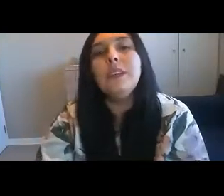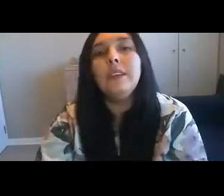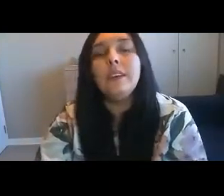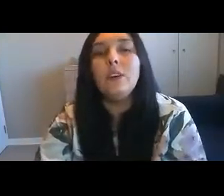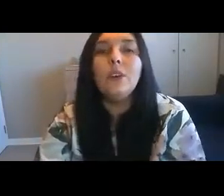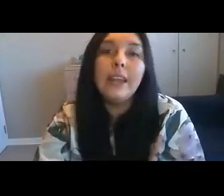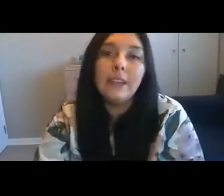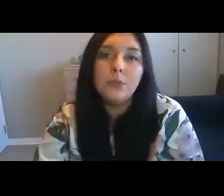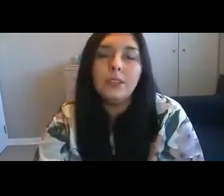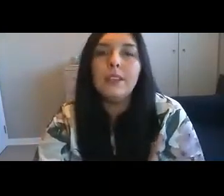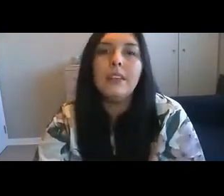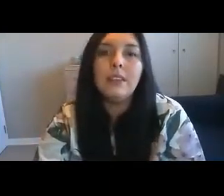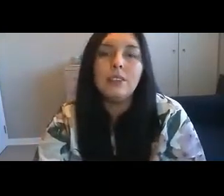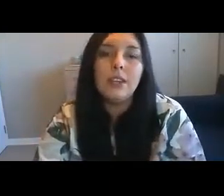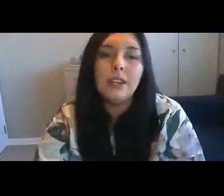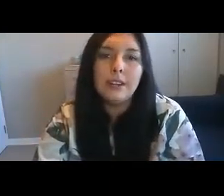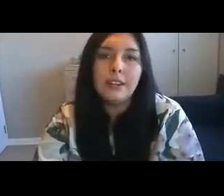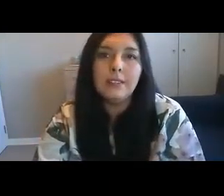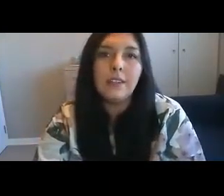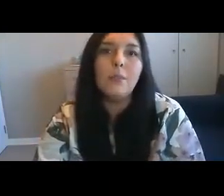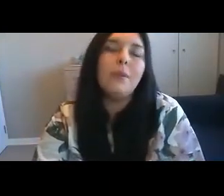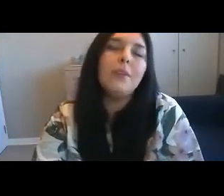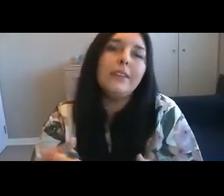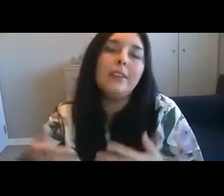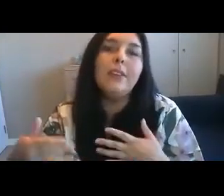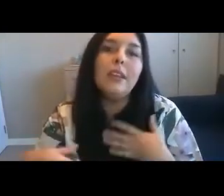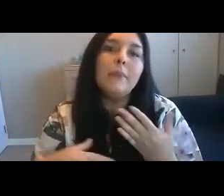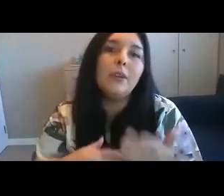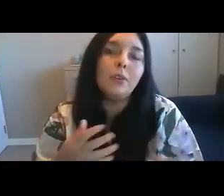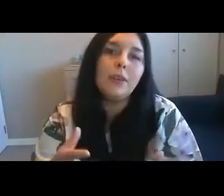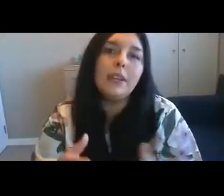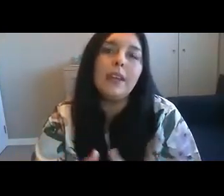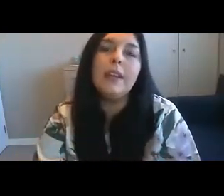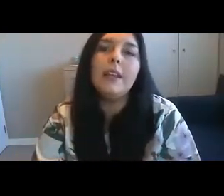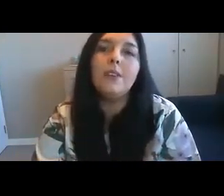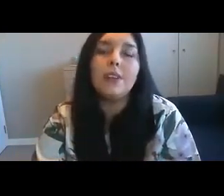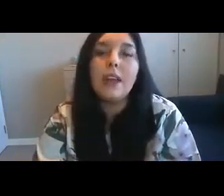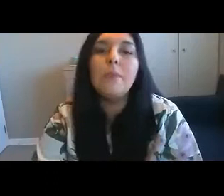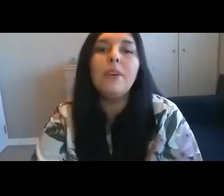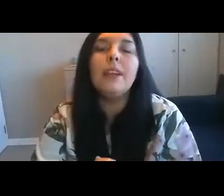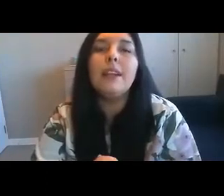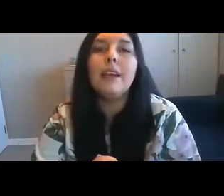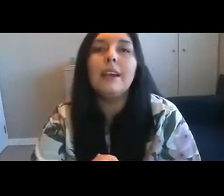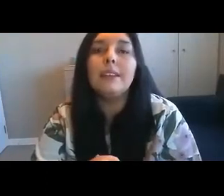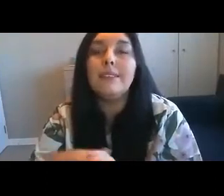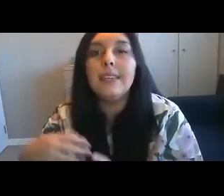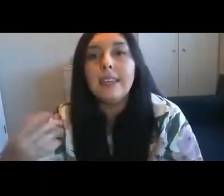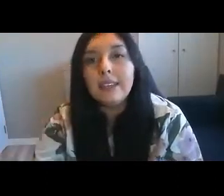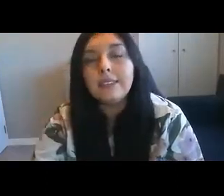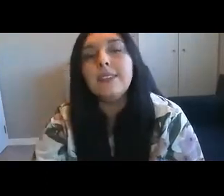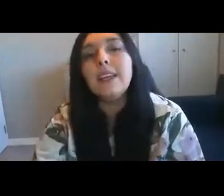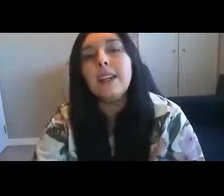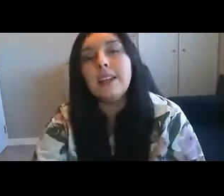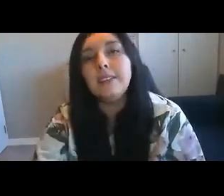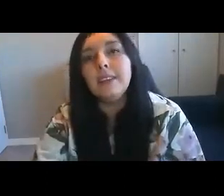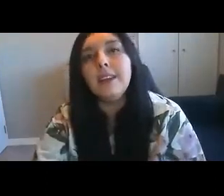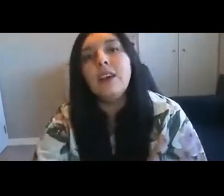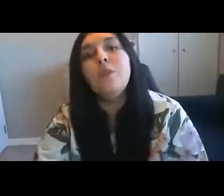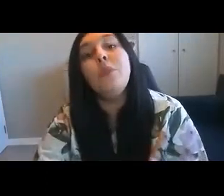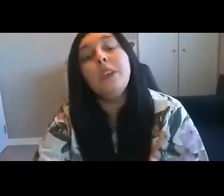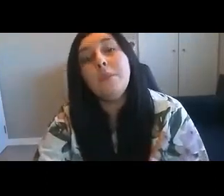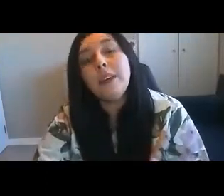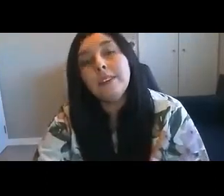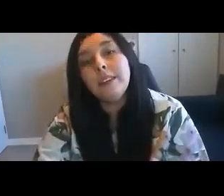estudiante o la estudiante que ingresó en la carrera, para orientarlos de la mejor manera, en los ramos, en las actividades que se van a realizar,